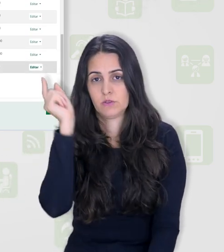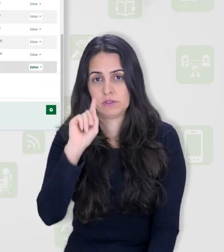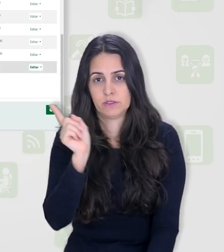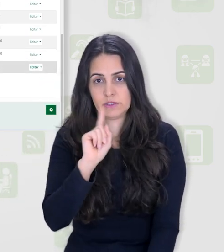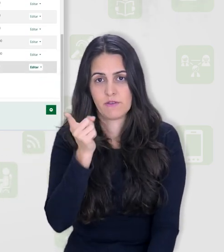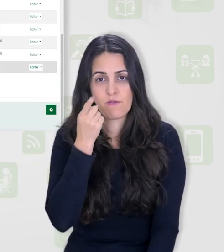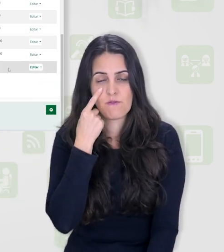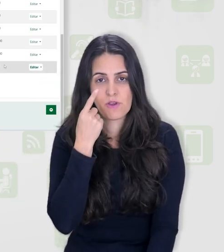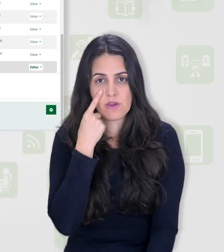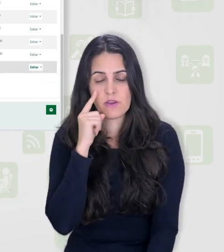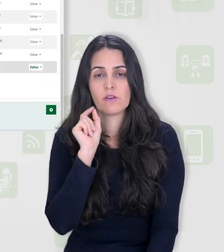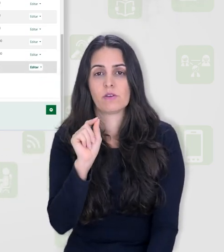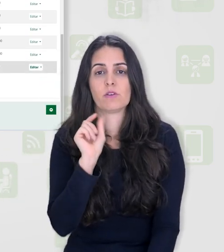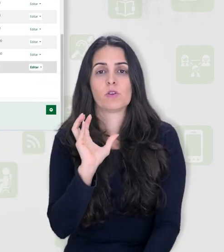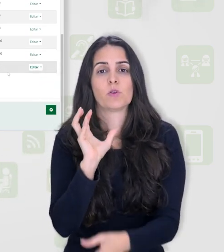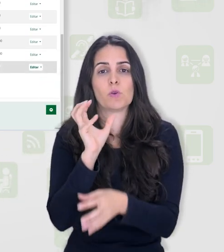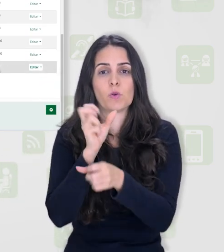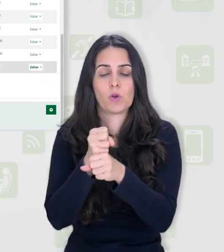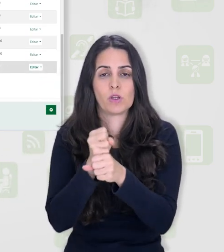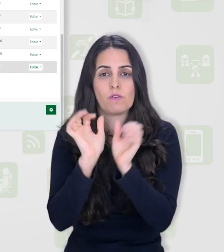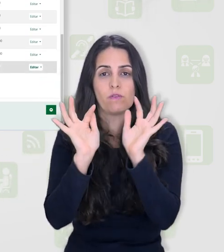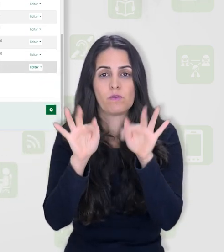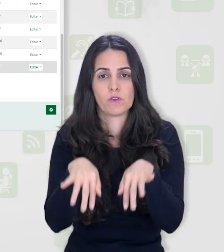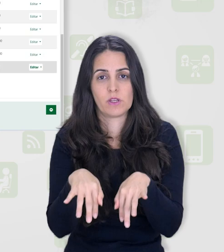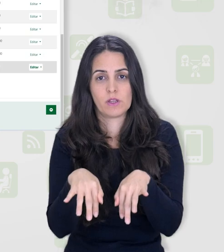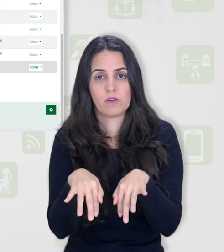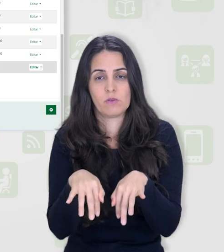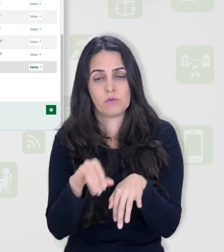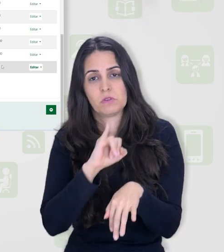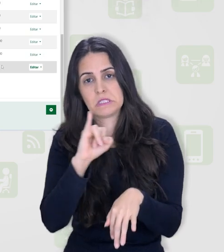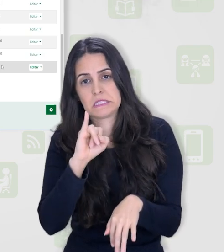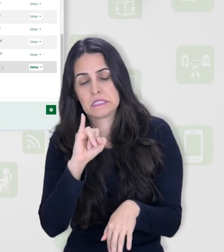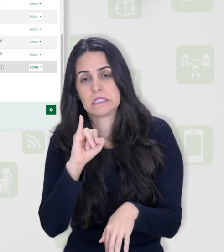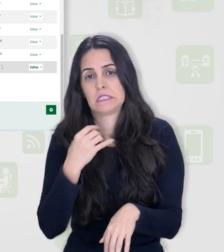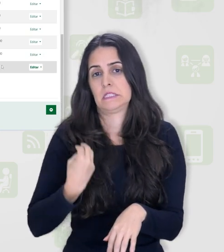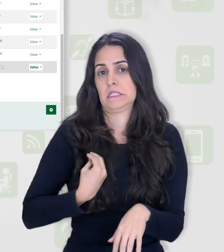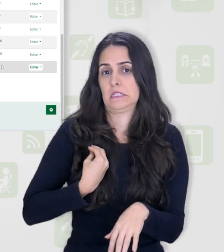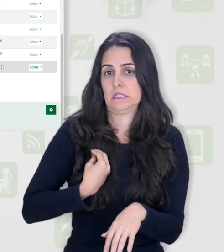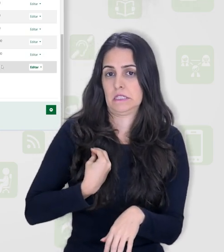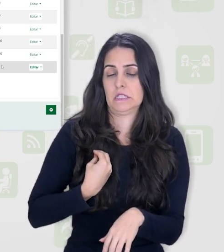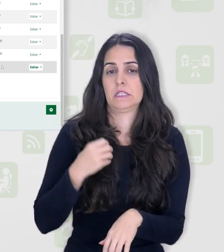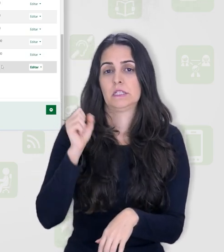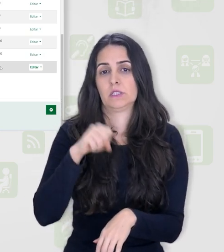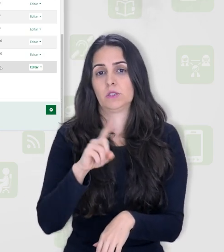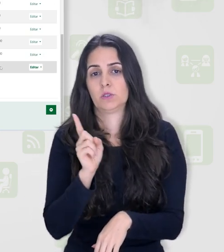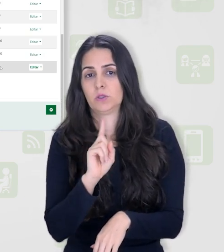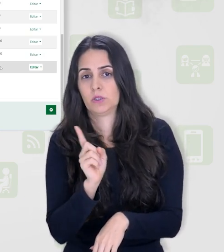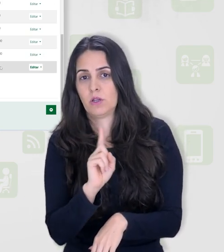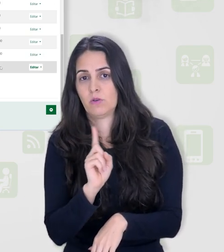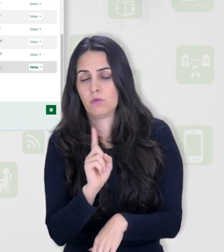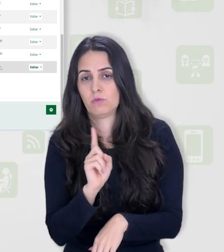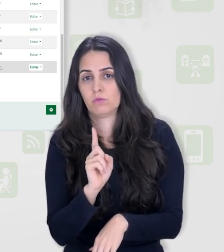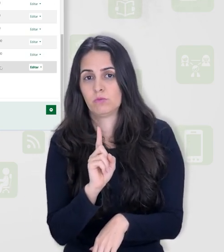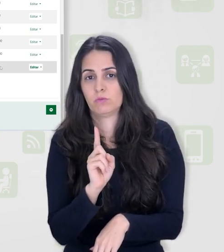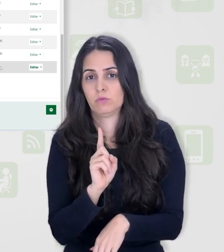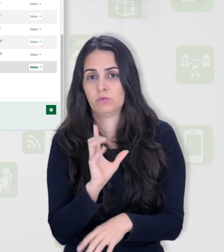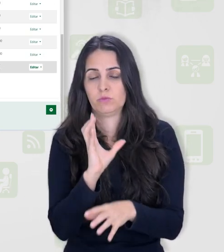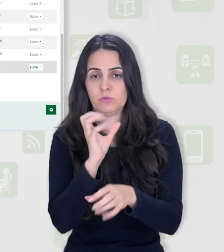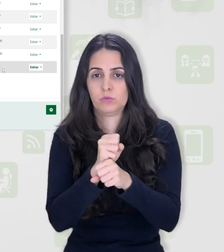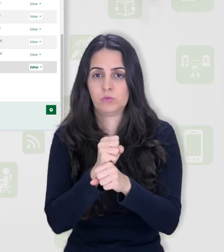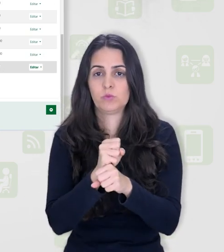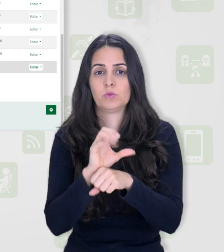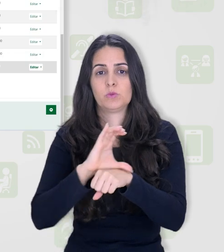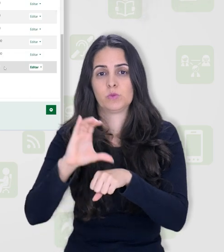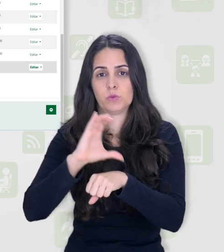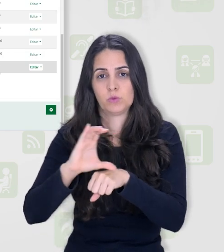de verificar a nota final aqui se realmente está compatível com o total